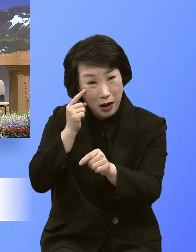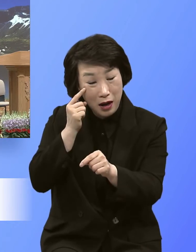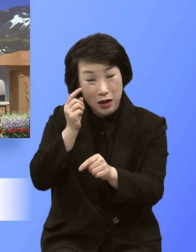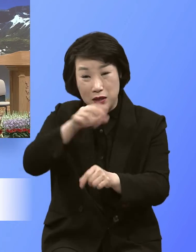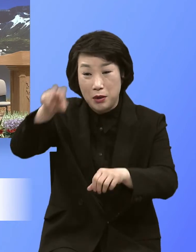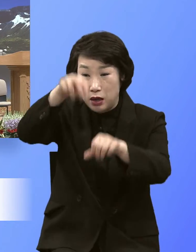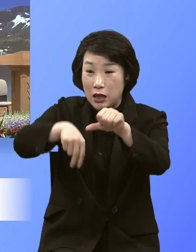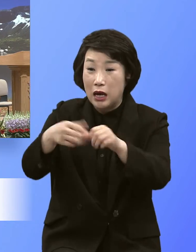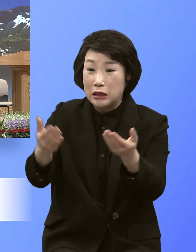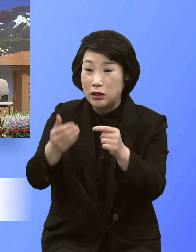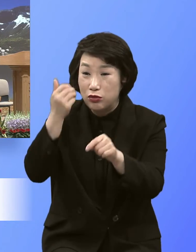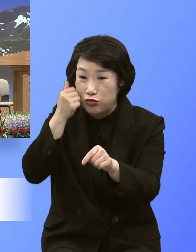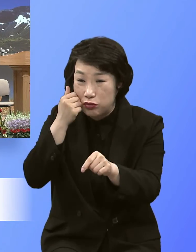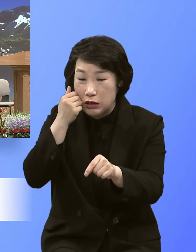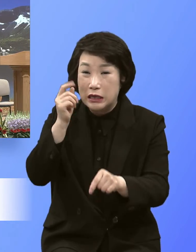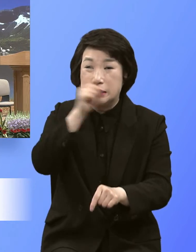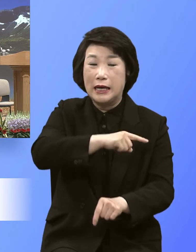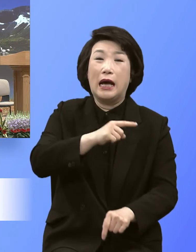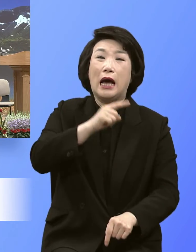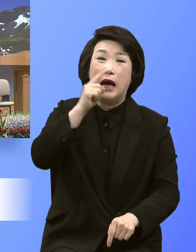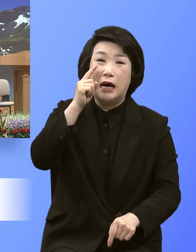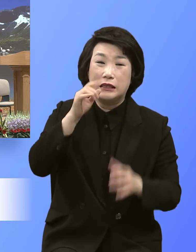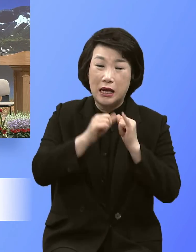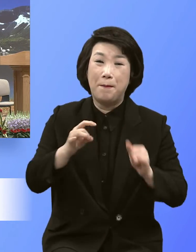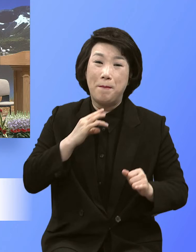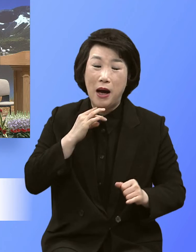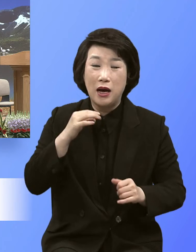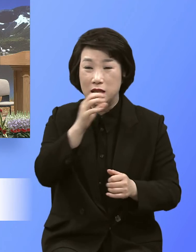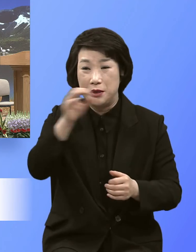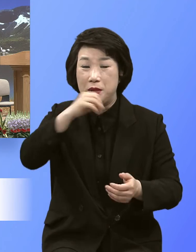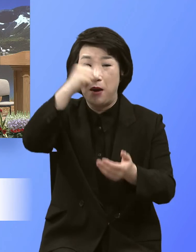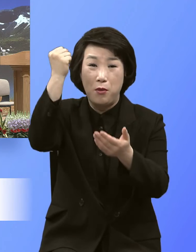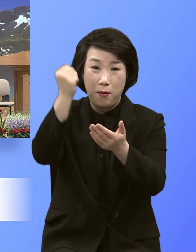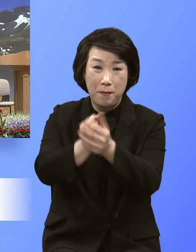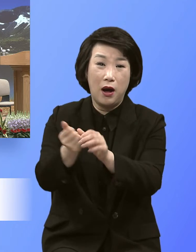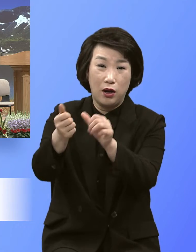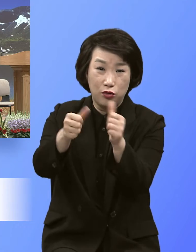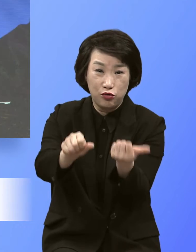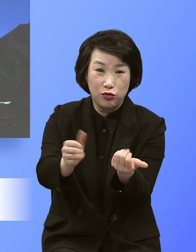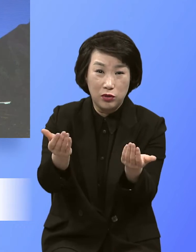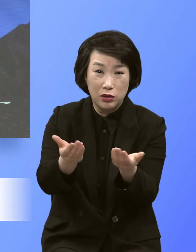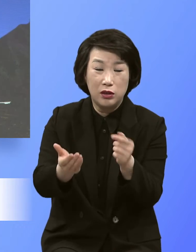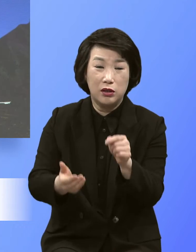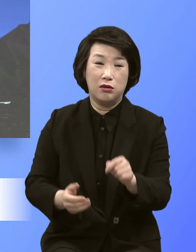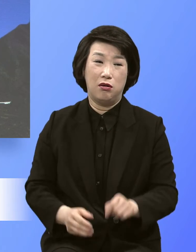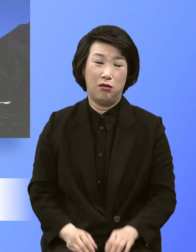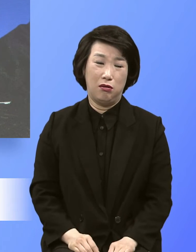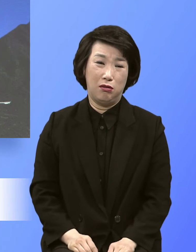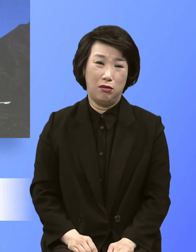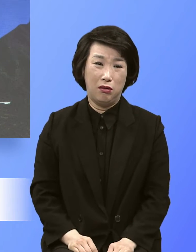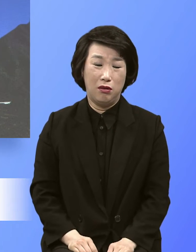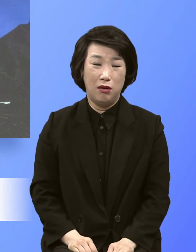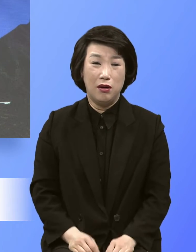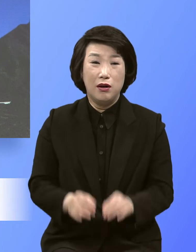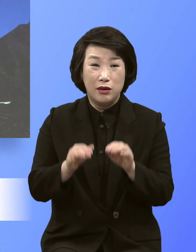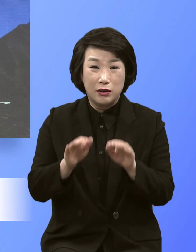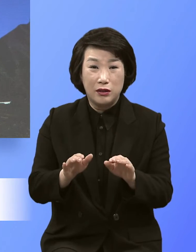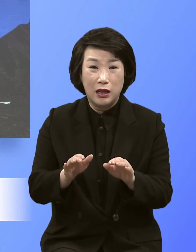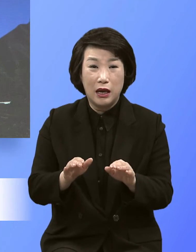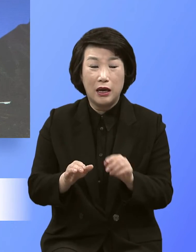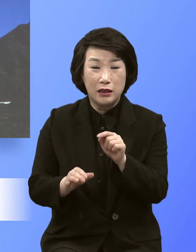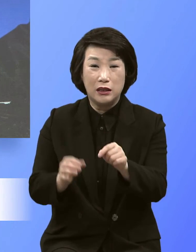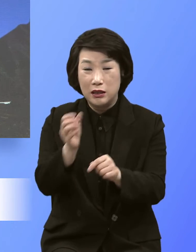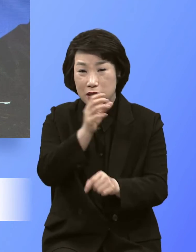사건은 가장 행악자들만 십자가에 못 박아 죽이는 그런 상황 속에서